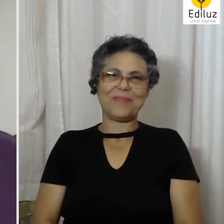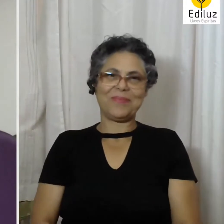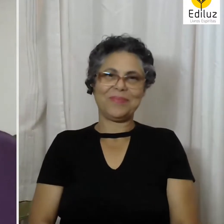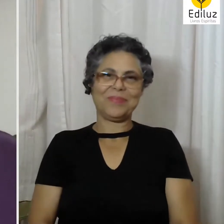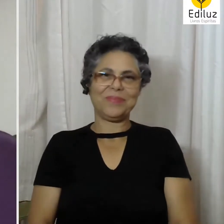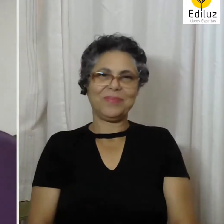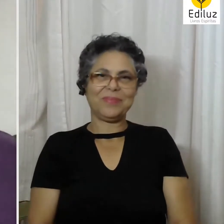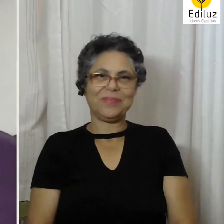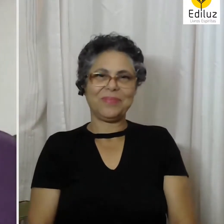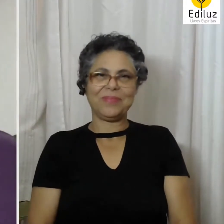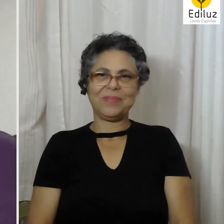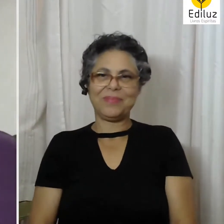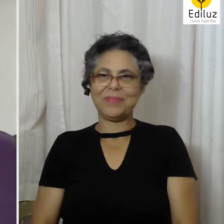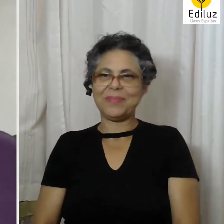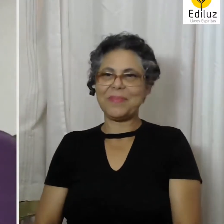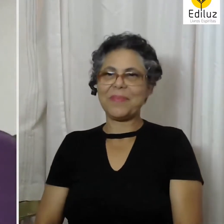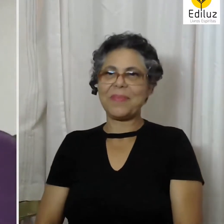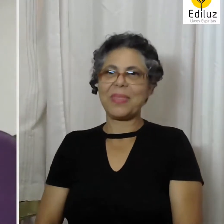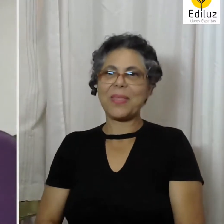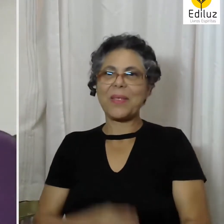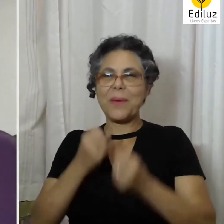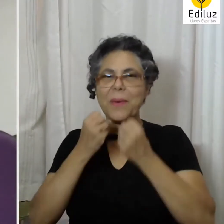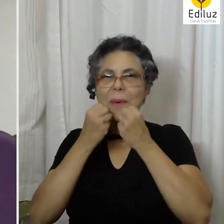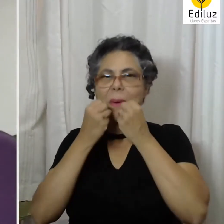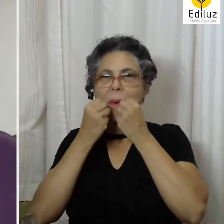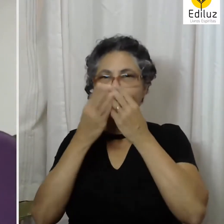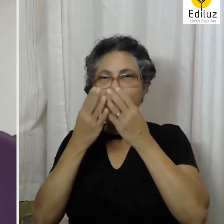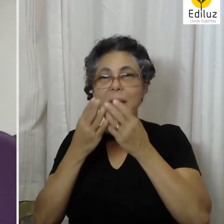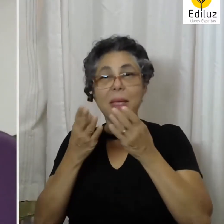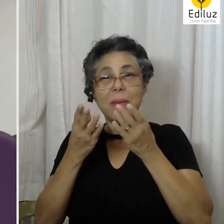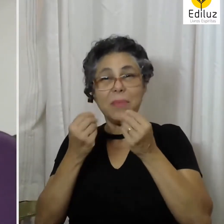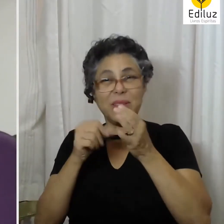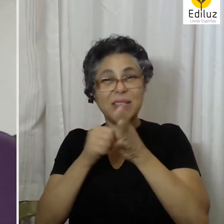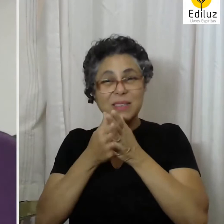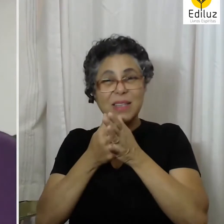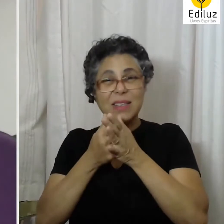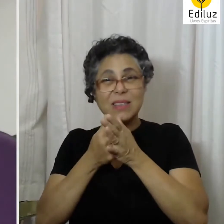A benevolência, muitas vezes, é a companhia para uma conversa.